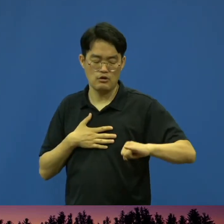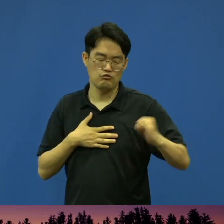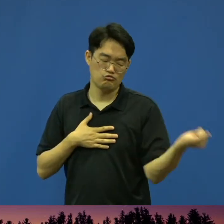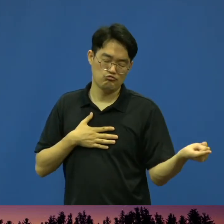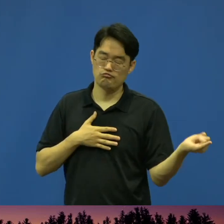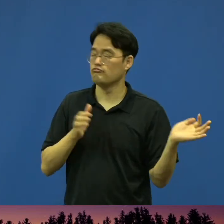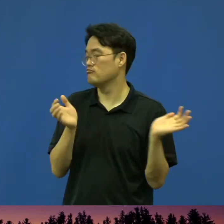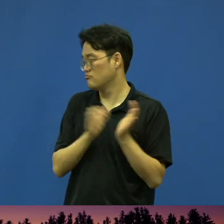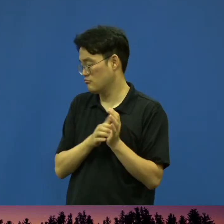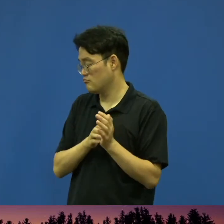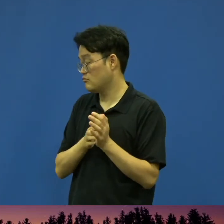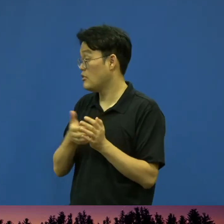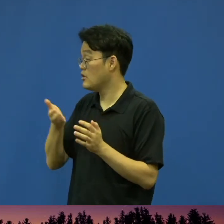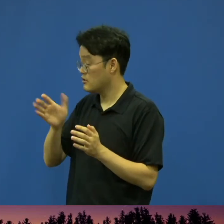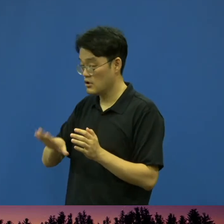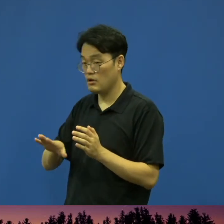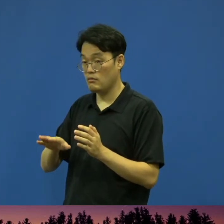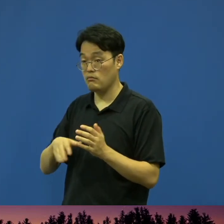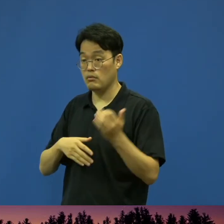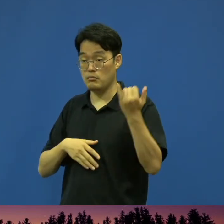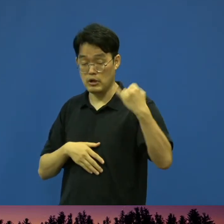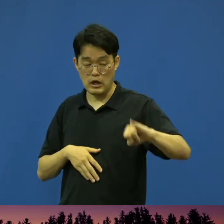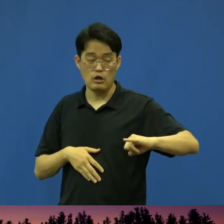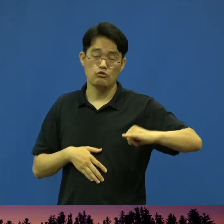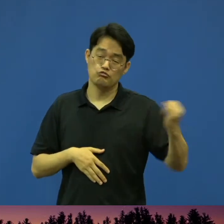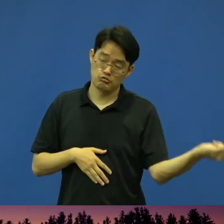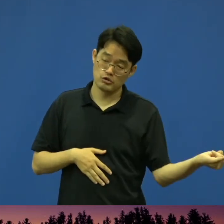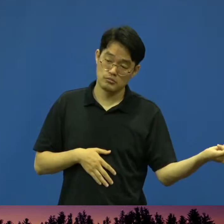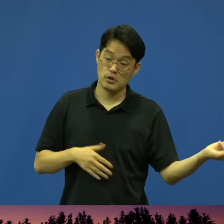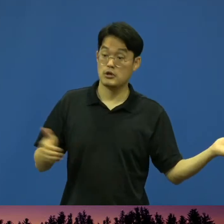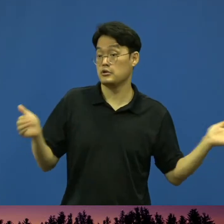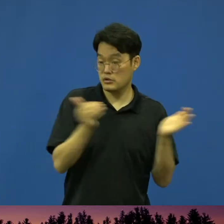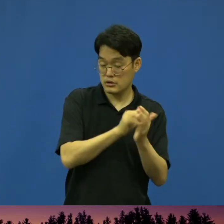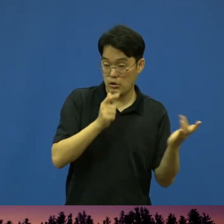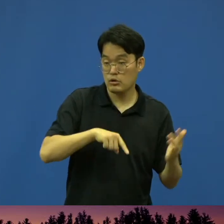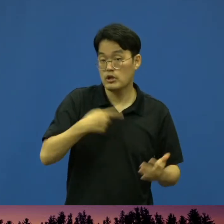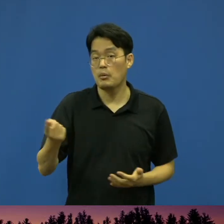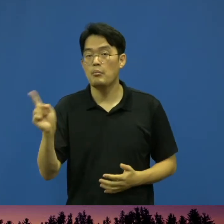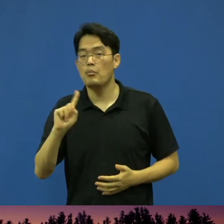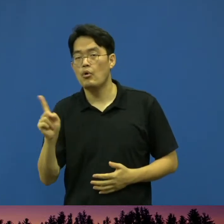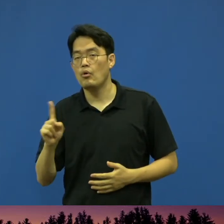뭐라고 이야기합니까? 여러분, 딸이 죽었습니다 하고 문장은 끝나야 되는데 이렇게 얘기합니다.